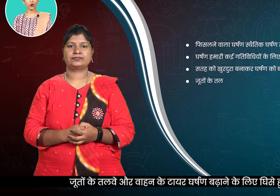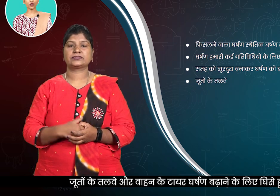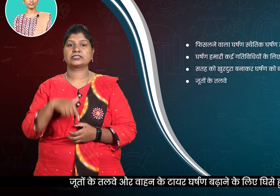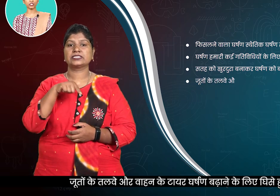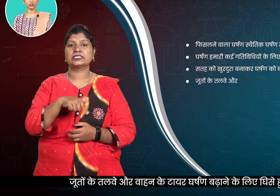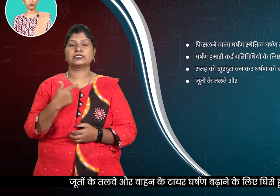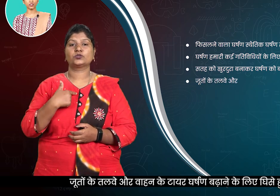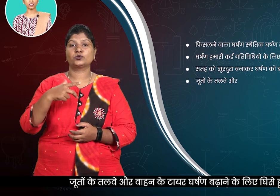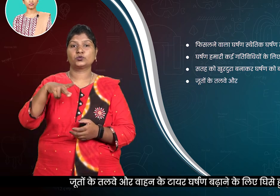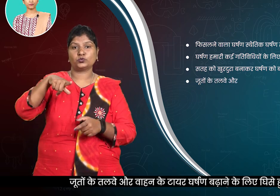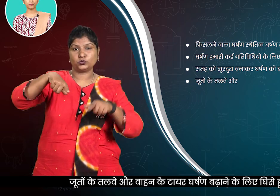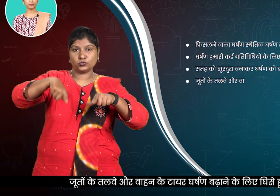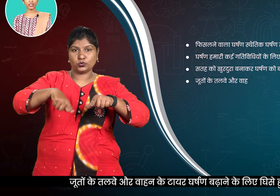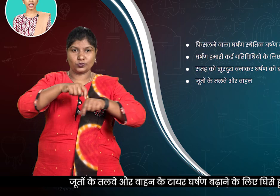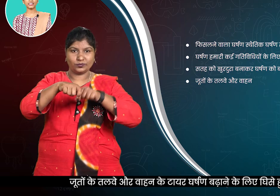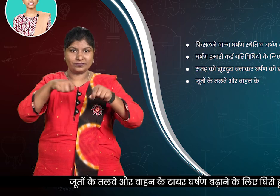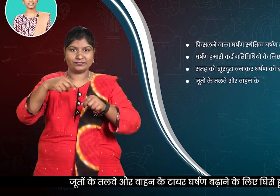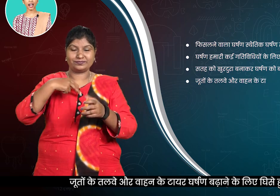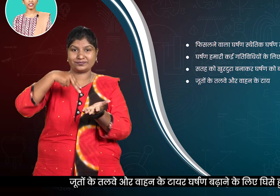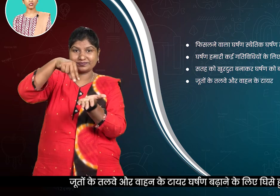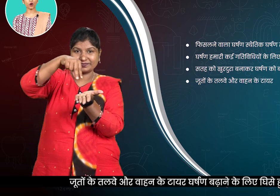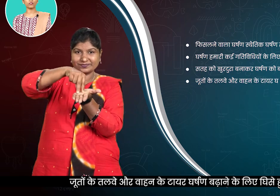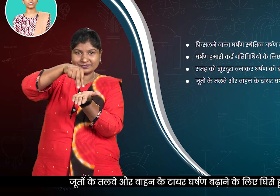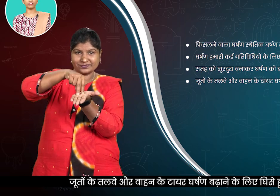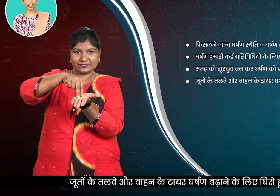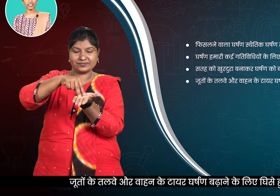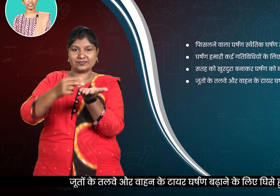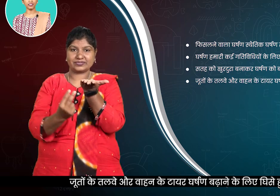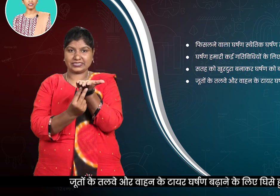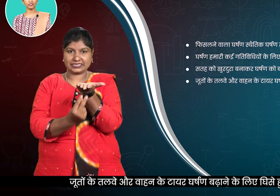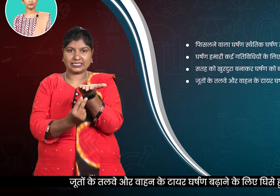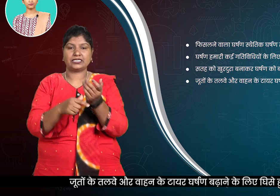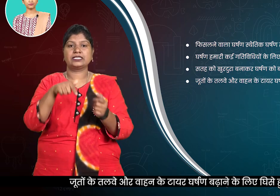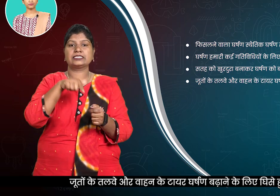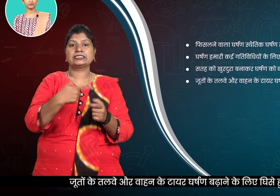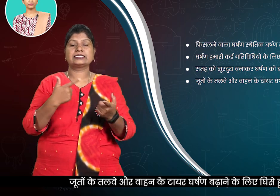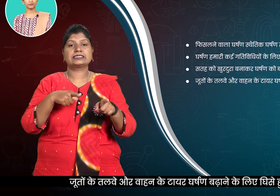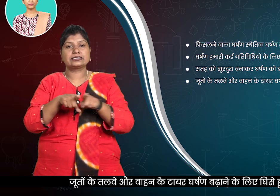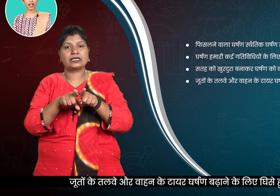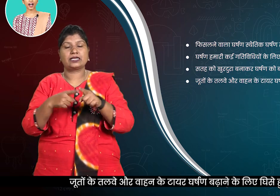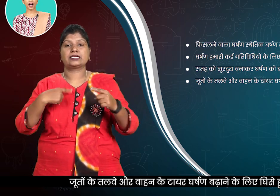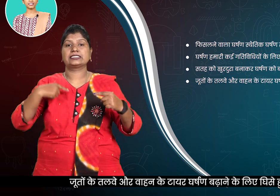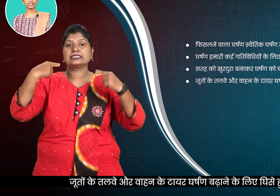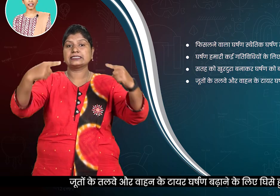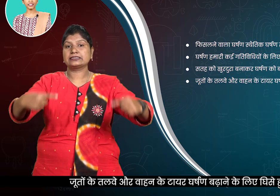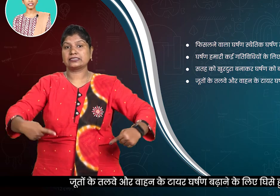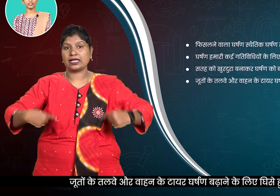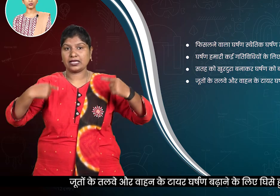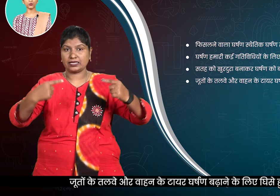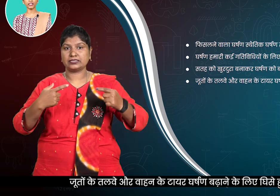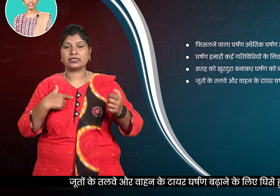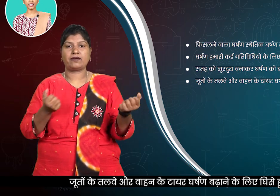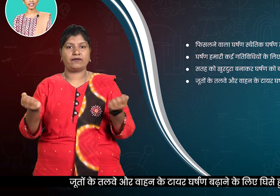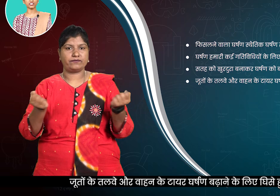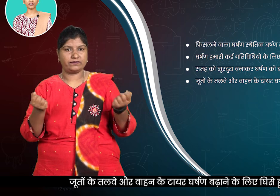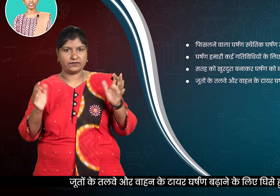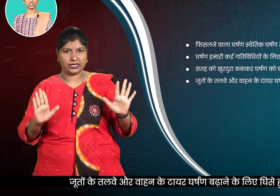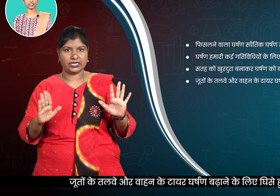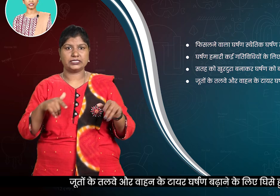जूतों के तलवे और वाहन के टायर घर्षन बढ़ाने के लिए गिसे हुए होते है